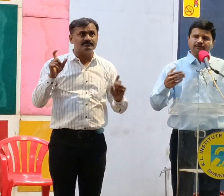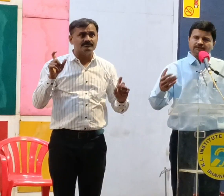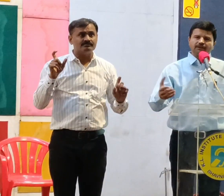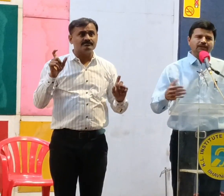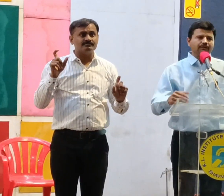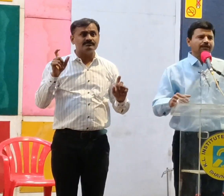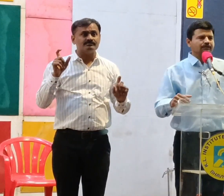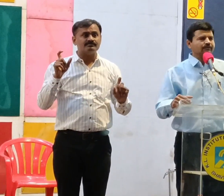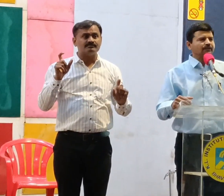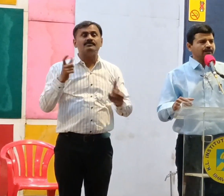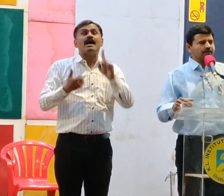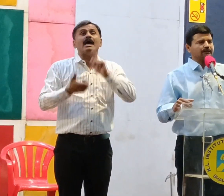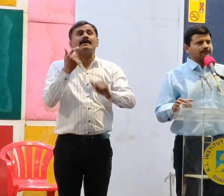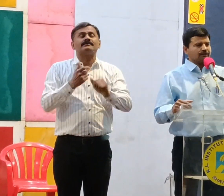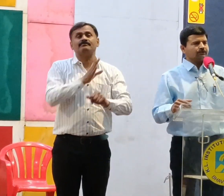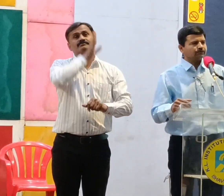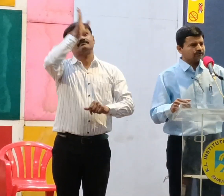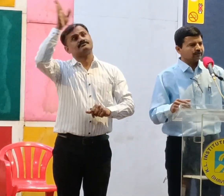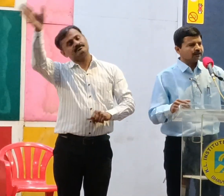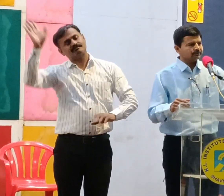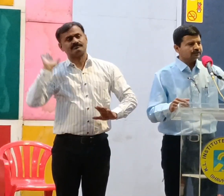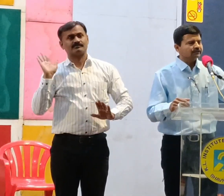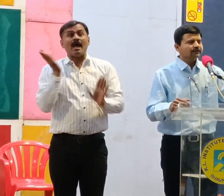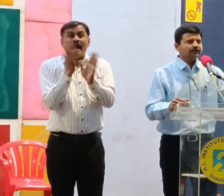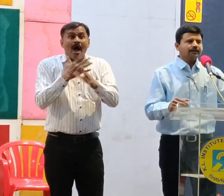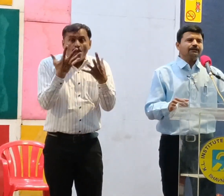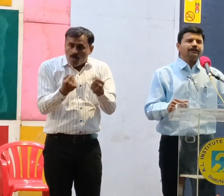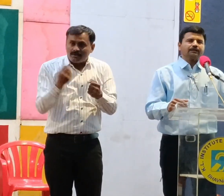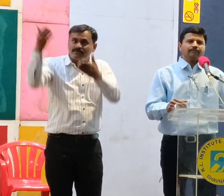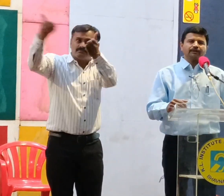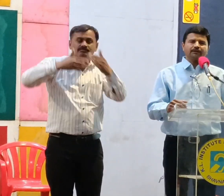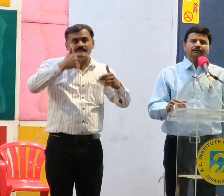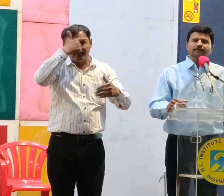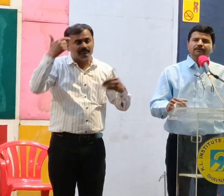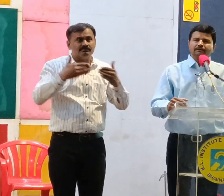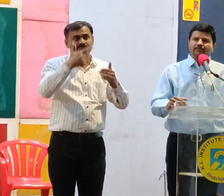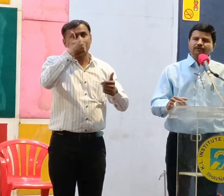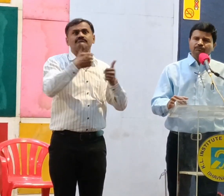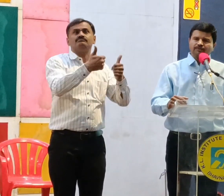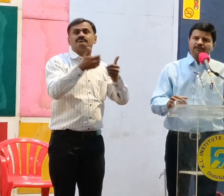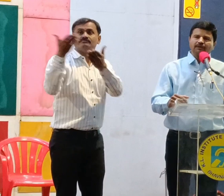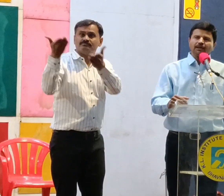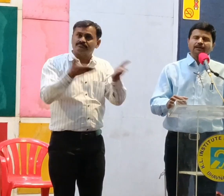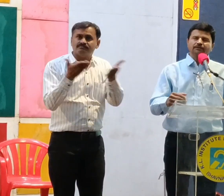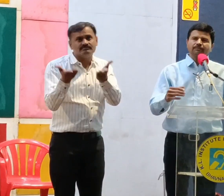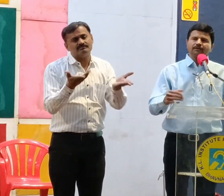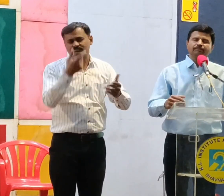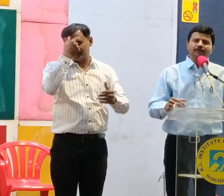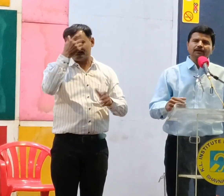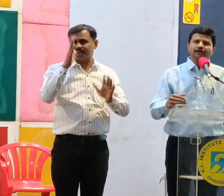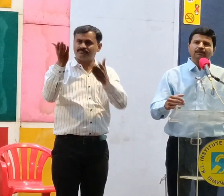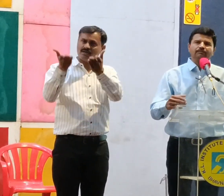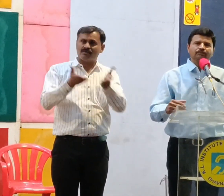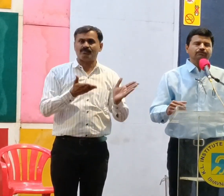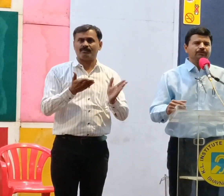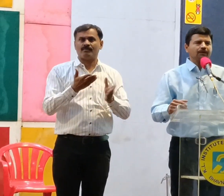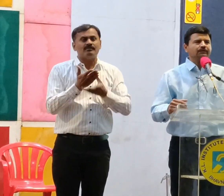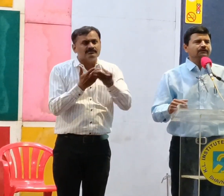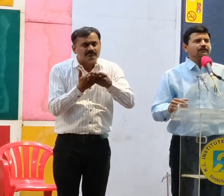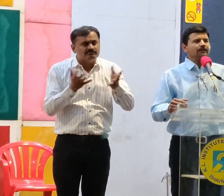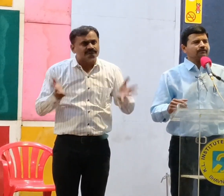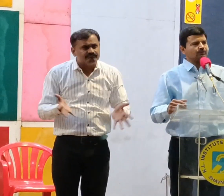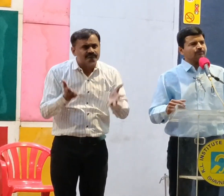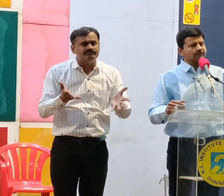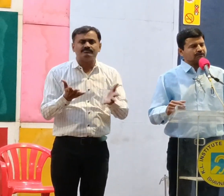પછી એ પરીક્ષા દેવા તમારા દીકરા કે દીકરીઓ જવાના છે, એટલે એમને તમારી શુભેચ્છા, તમારી પ્રેરણા અને